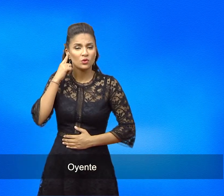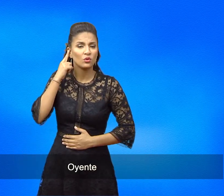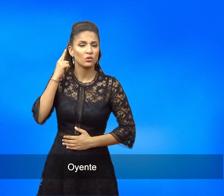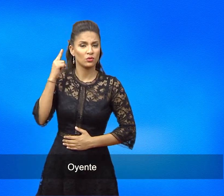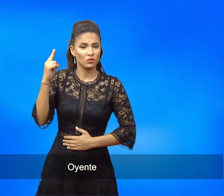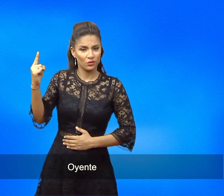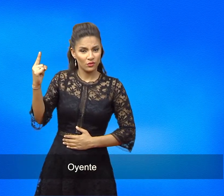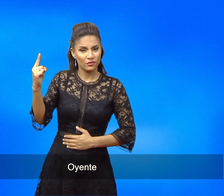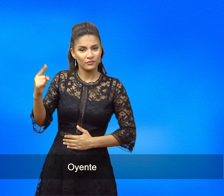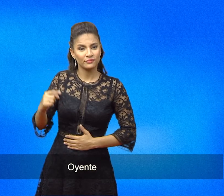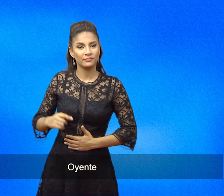oyente